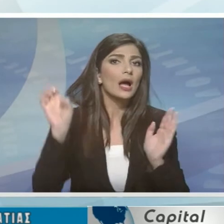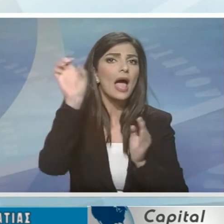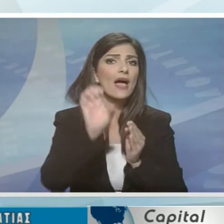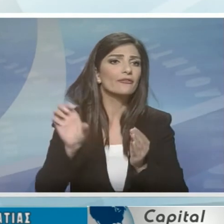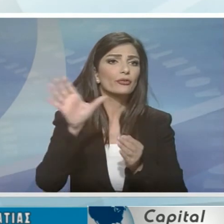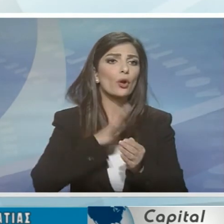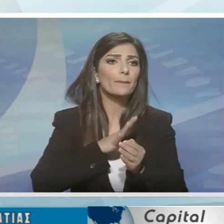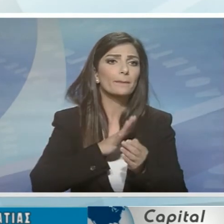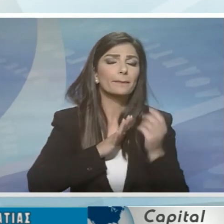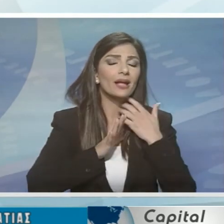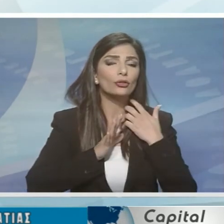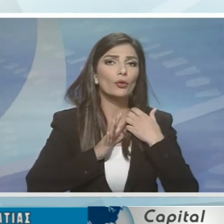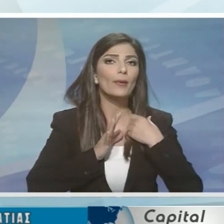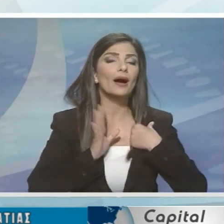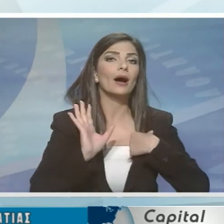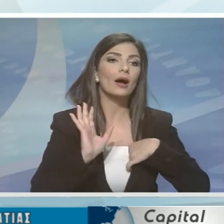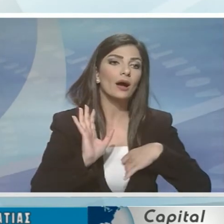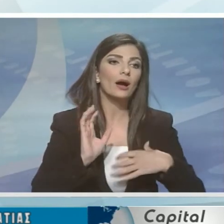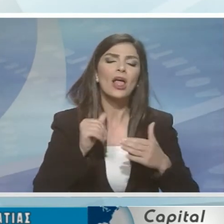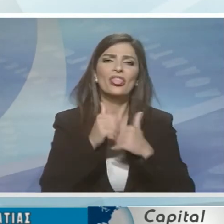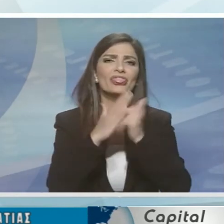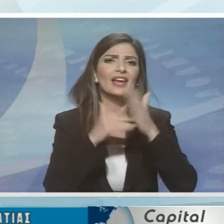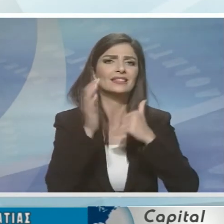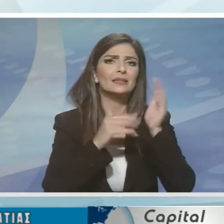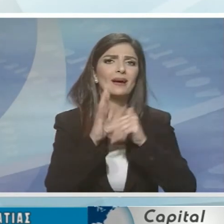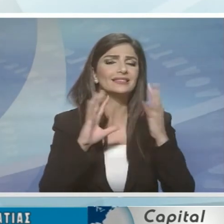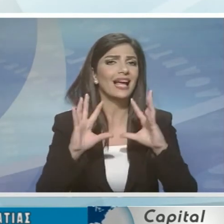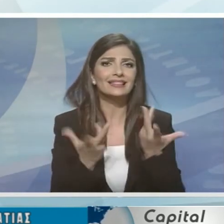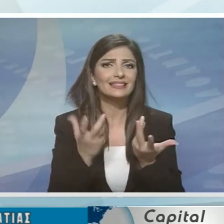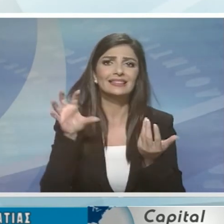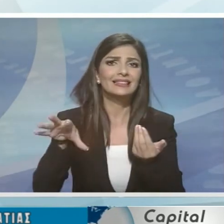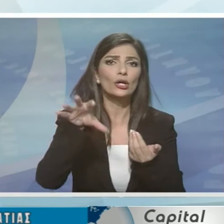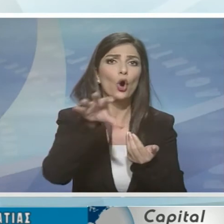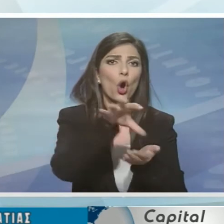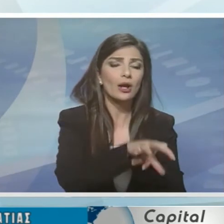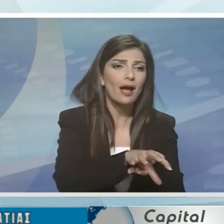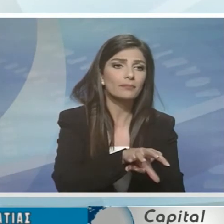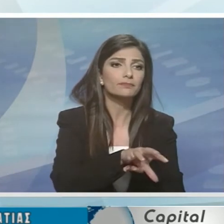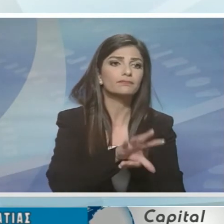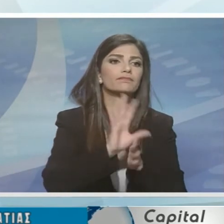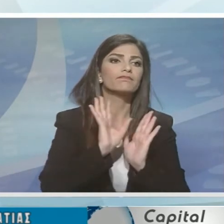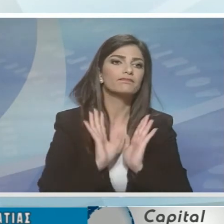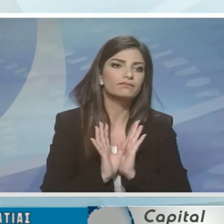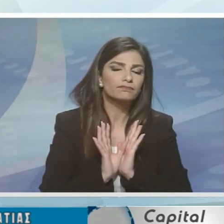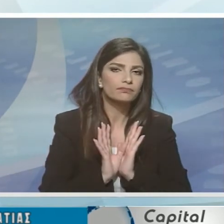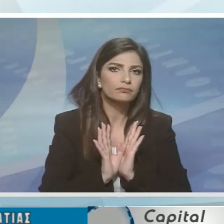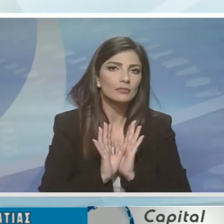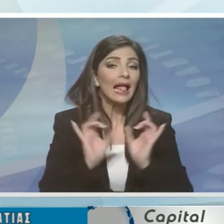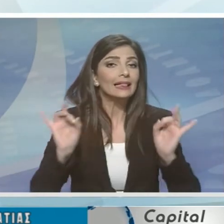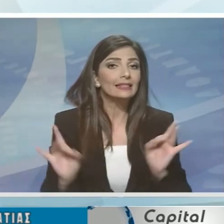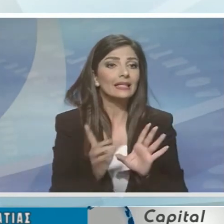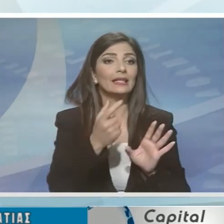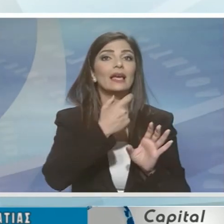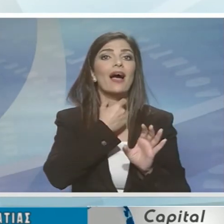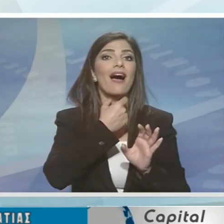ή υπηκόων τρίτων χωρών για αναπόφευκτες επαγγελματικές υποχρεώσεις, νοουμένου ότι θα